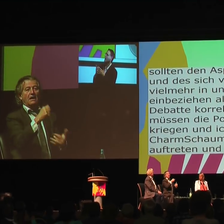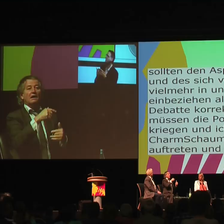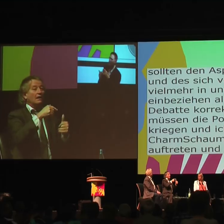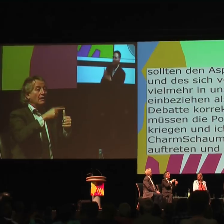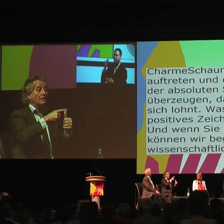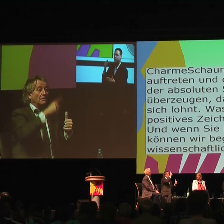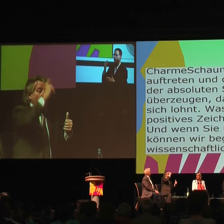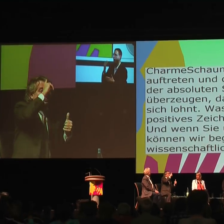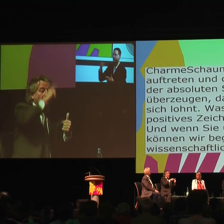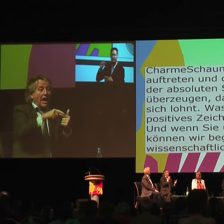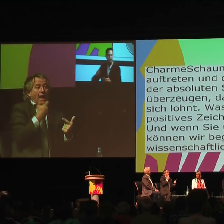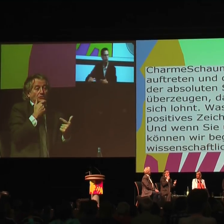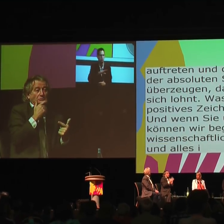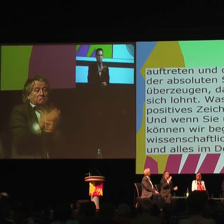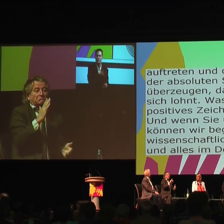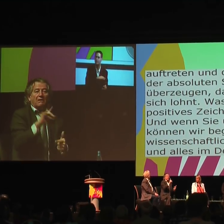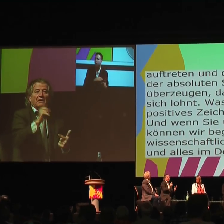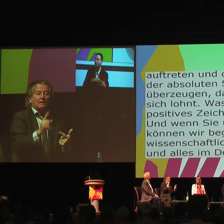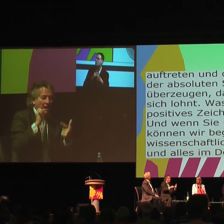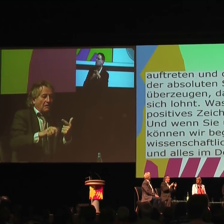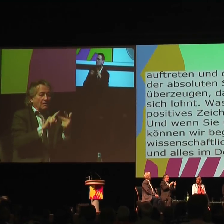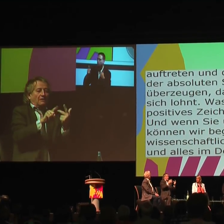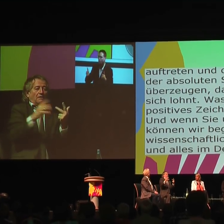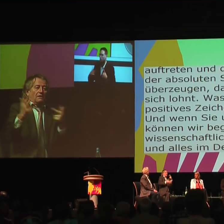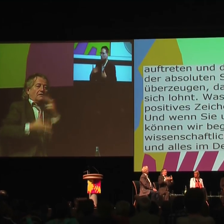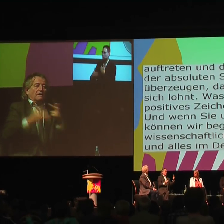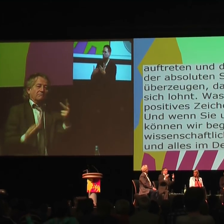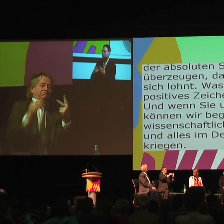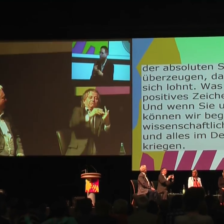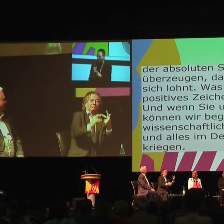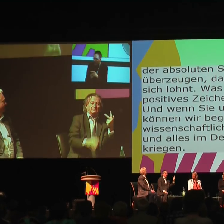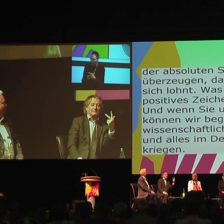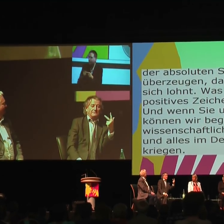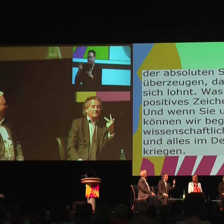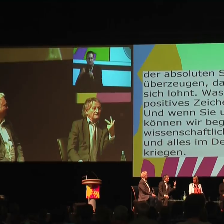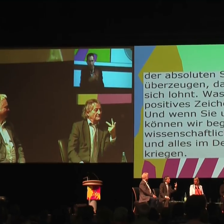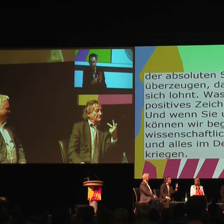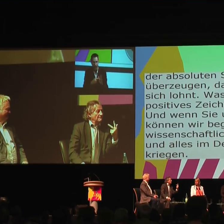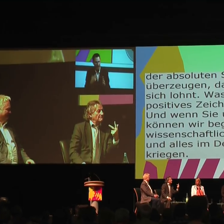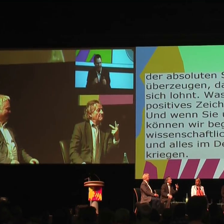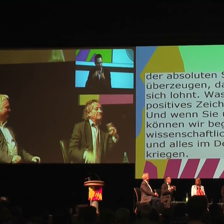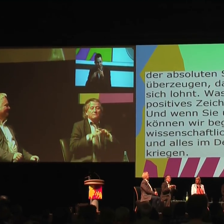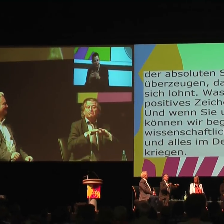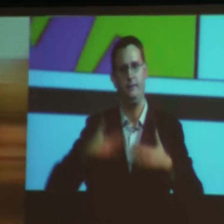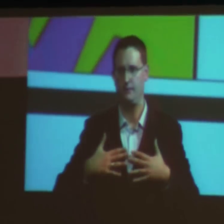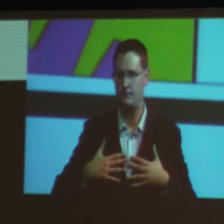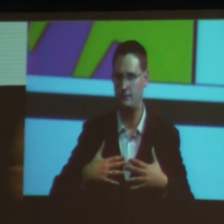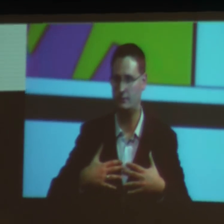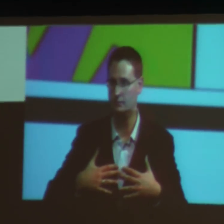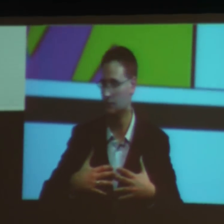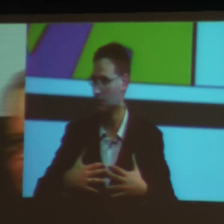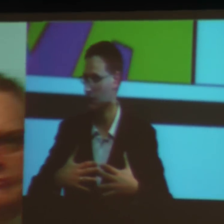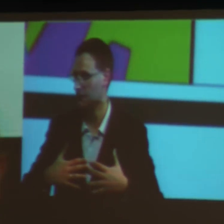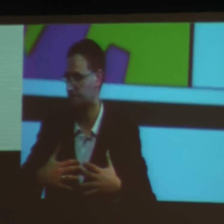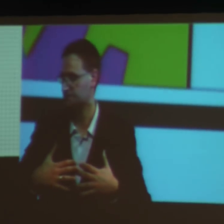Und darum geht es. Und wenn sie drin sitzen, müssen wir losfahren. Dann können sie nicht mehr abhauen. Und ich glaube einfach, dass wir mit einem einfachen Satz da sehr viel